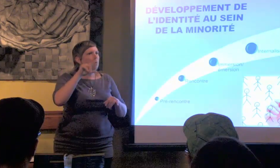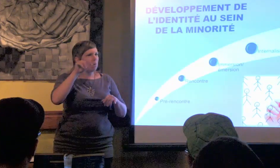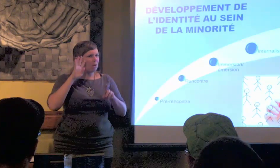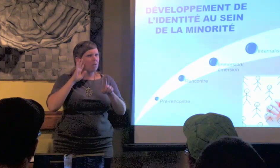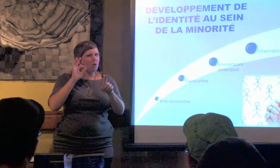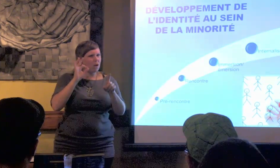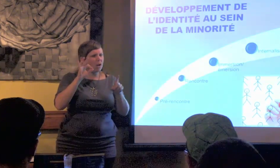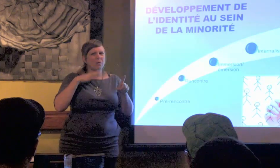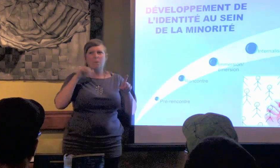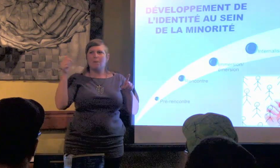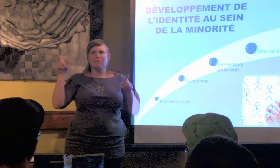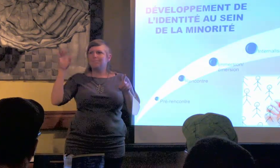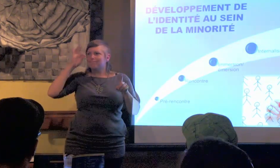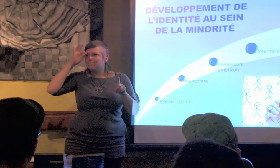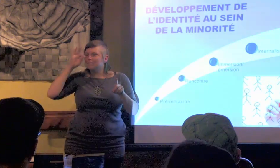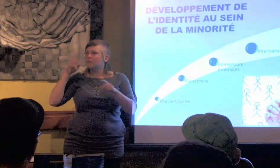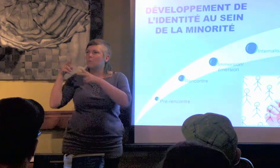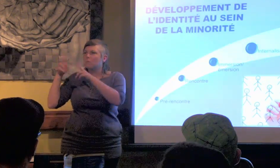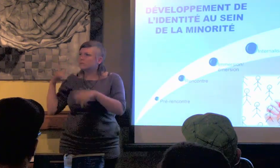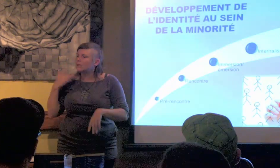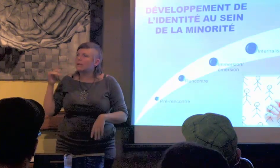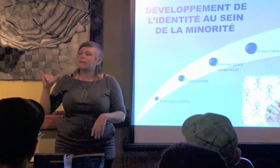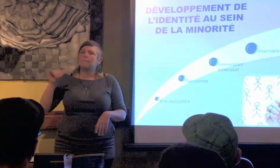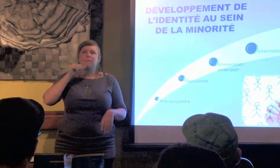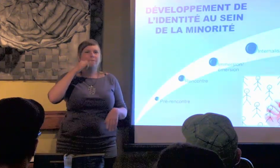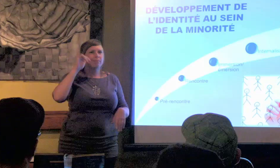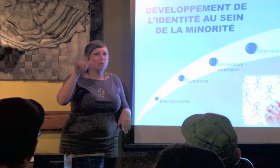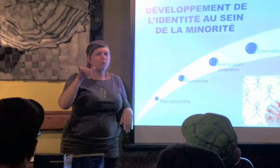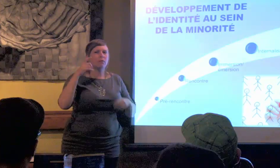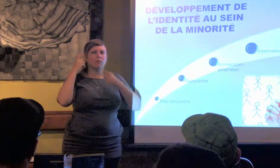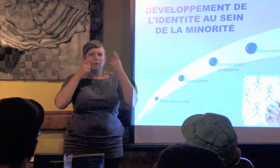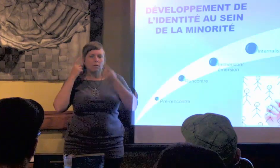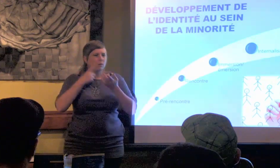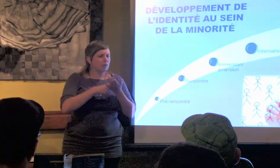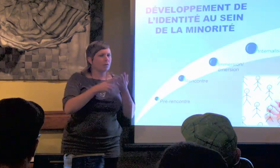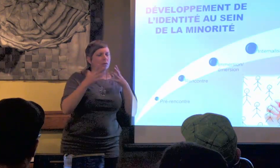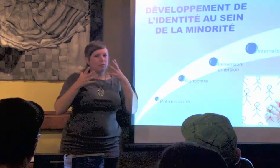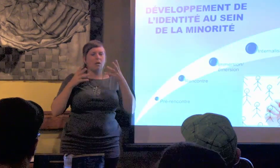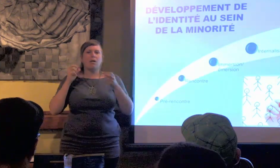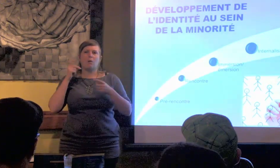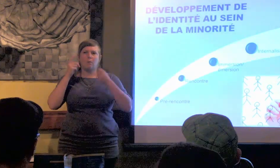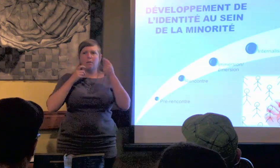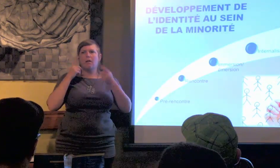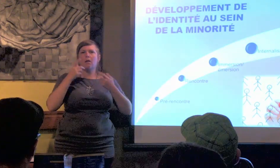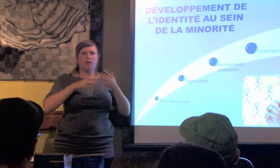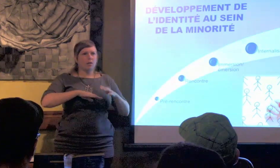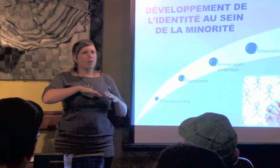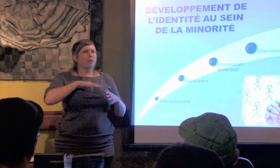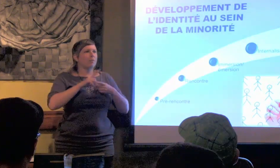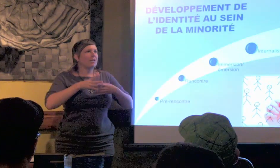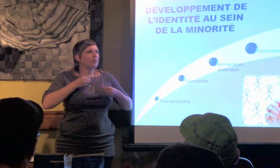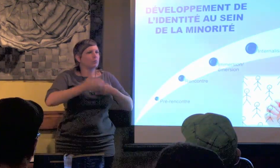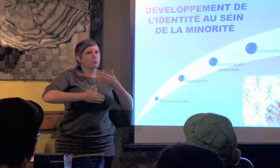non, effectivement, ils ne sont pas tous méchants, les entendants. Il y en a qui sont méconnaissants, il y en a qui ne connaissent, qui sont ignorants un petit peu de